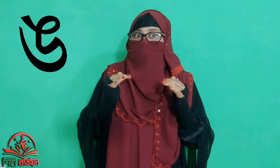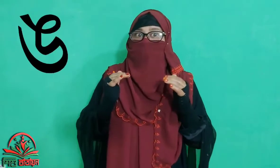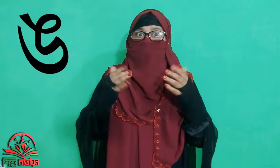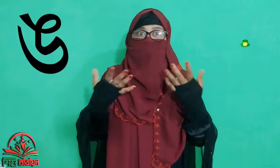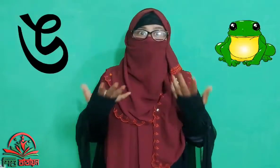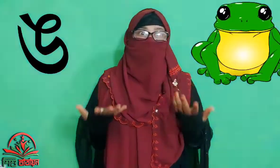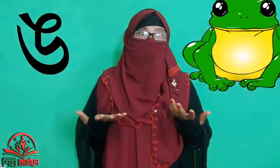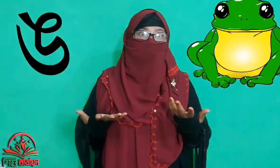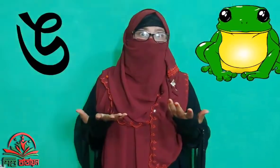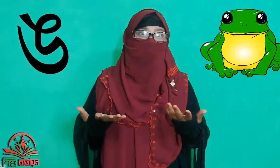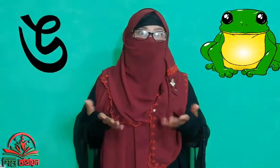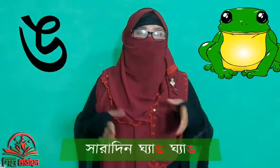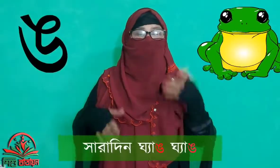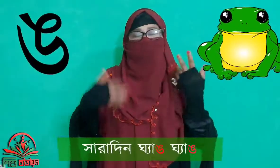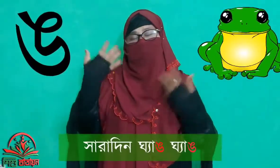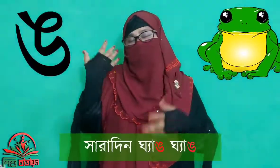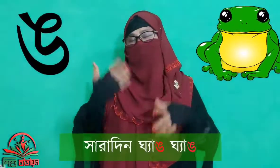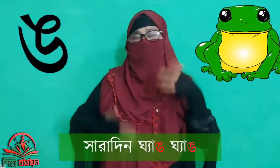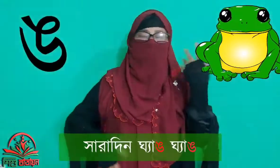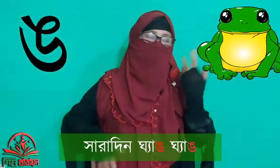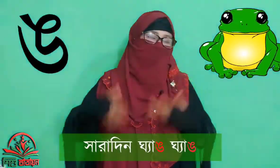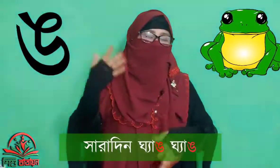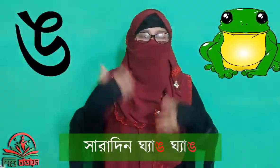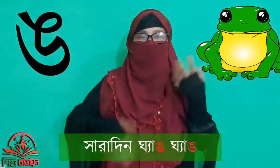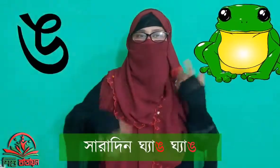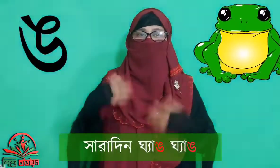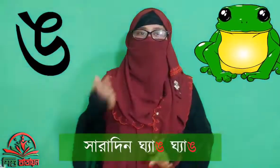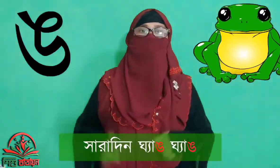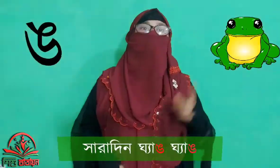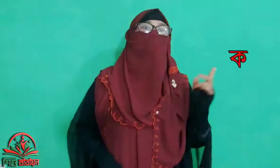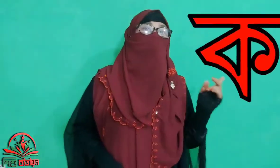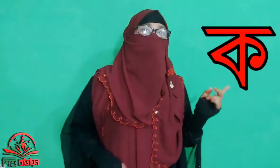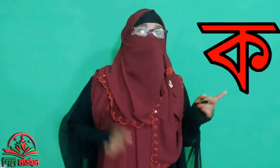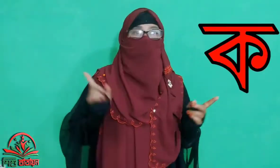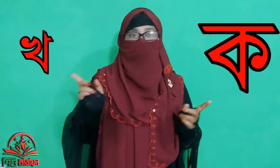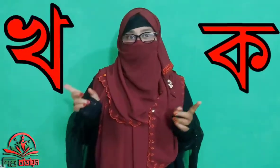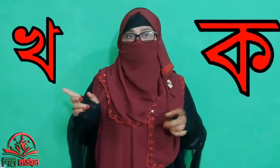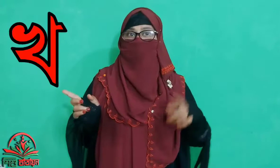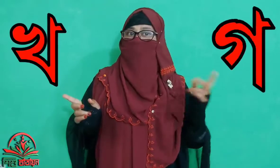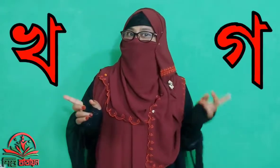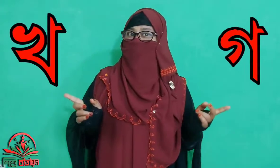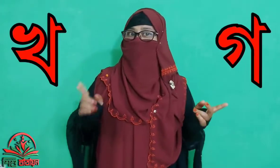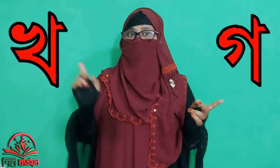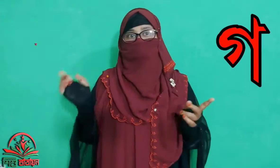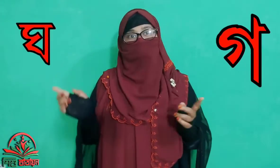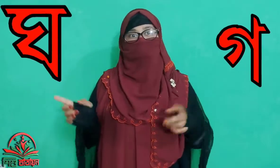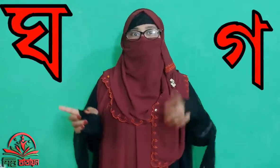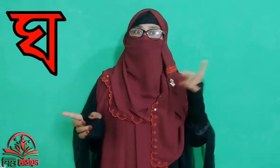বলে কলা ব্যাং সারাদিন ঘ্যান ঘ্যান ক খ গ ঘ উ